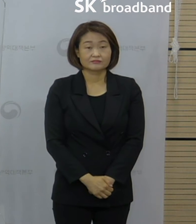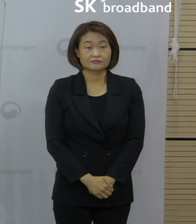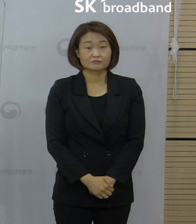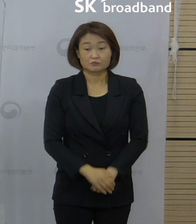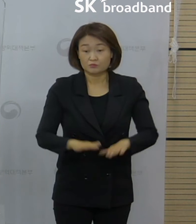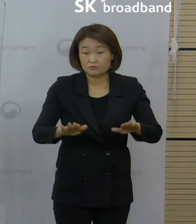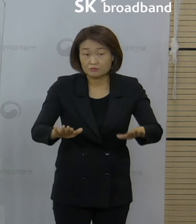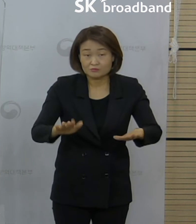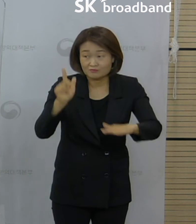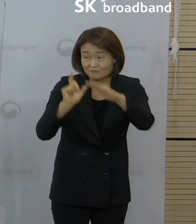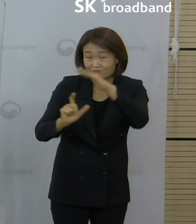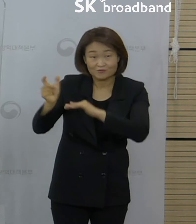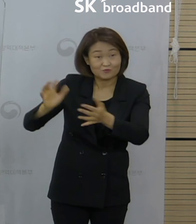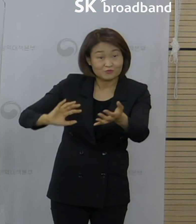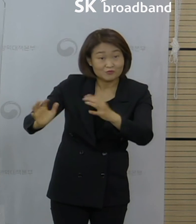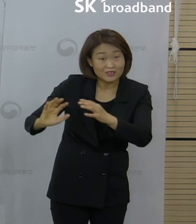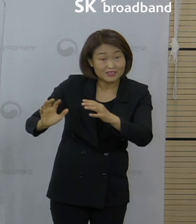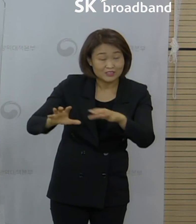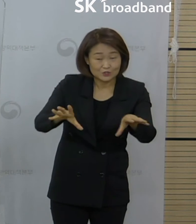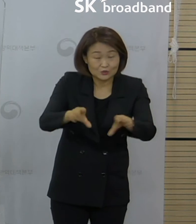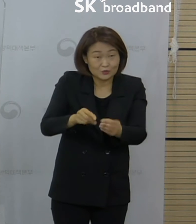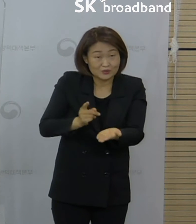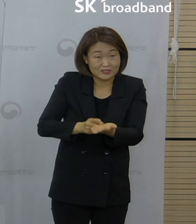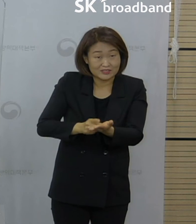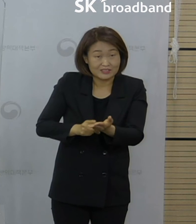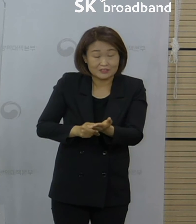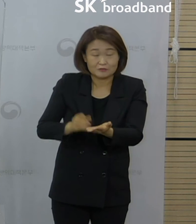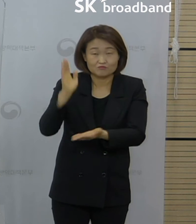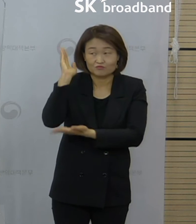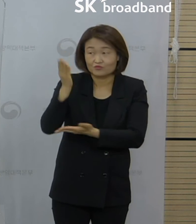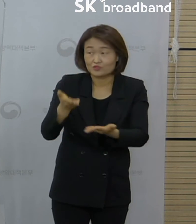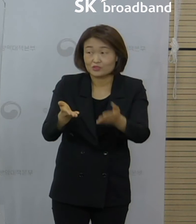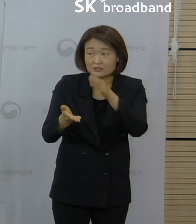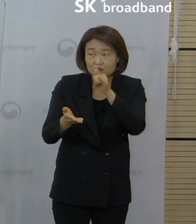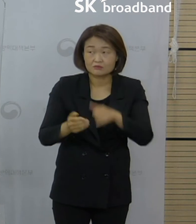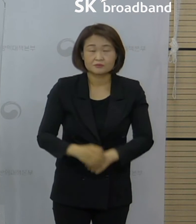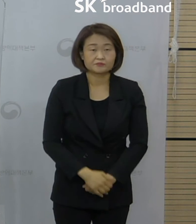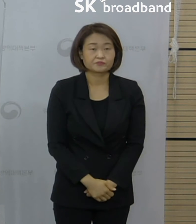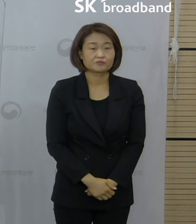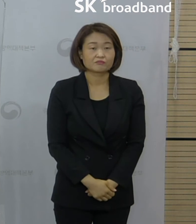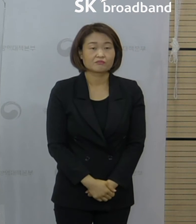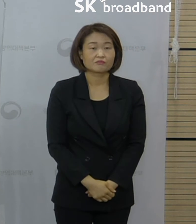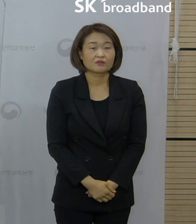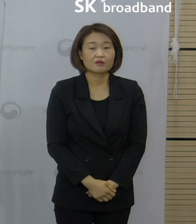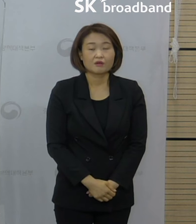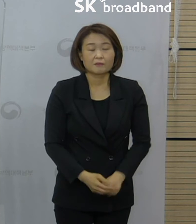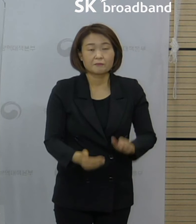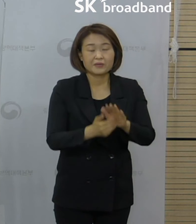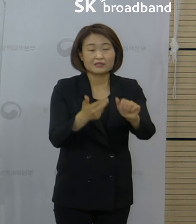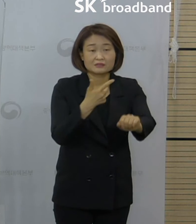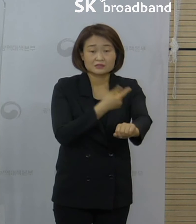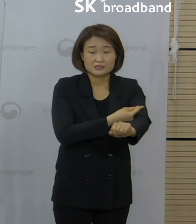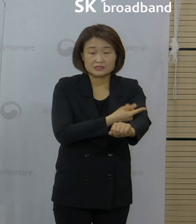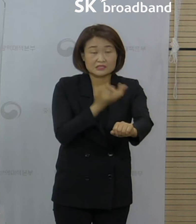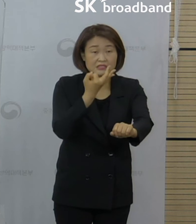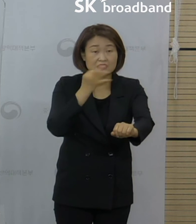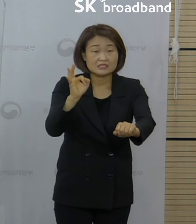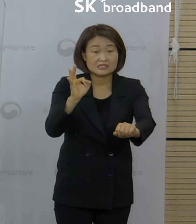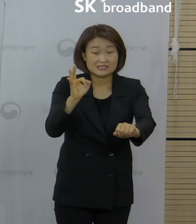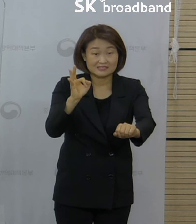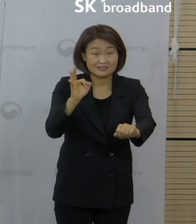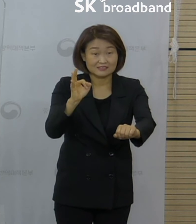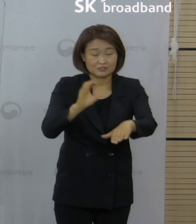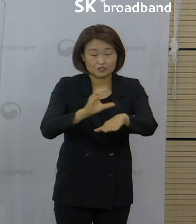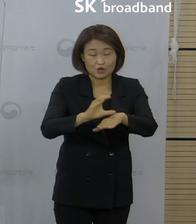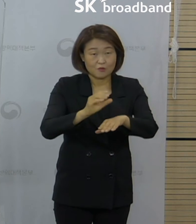총리께서 오전 회의에서 발언을 했던 백신 예방접종 증명 시스템 인증 앱이 지난 3월 초